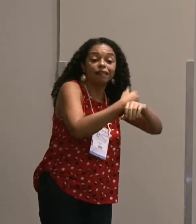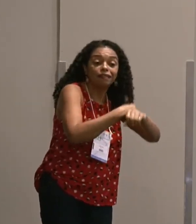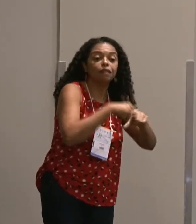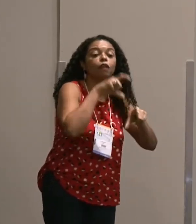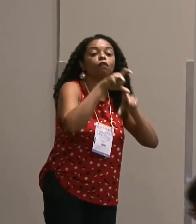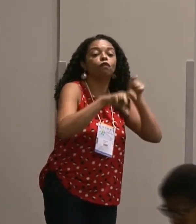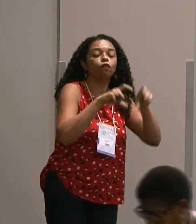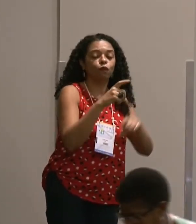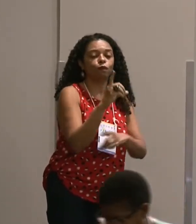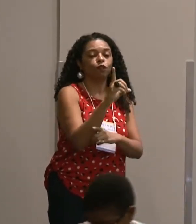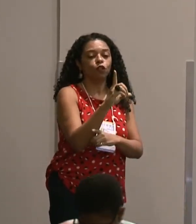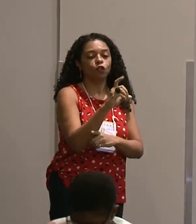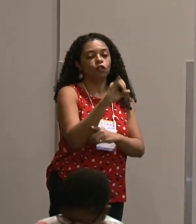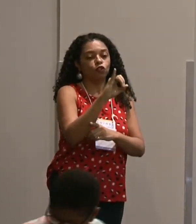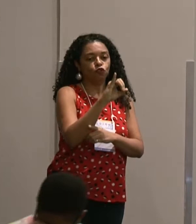dissertações e teses.